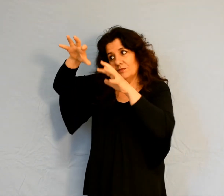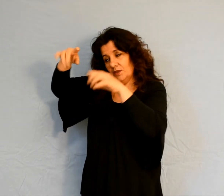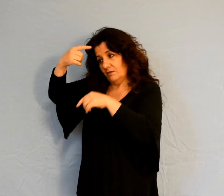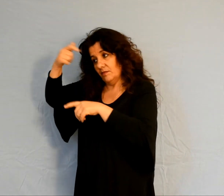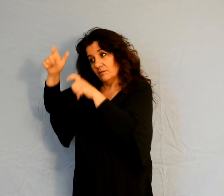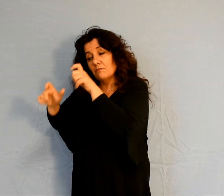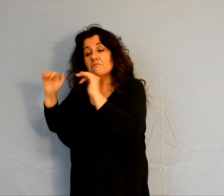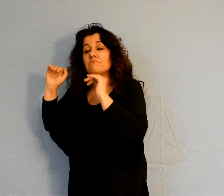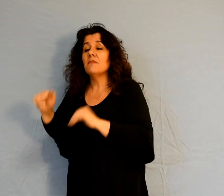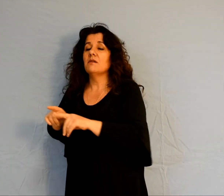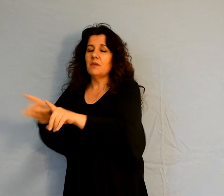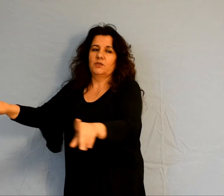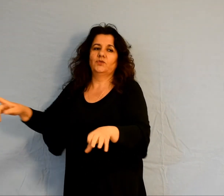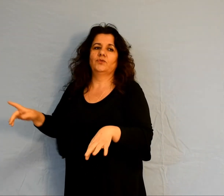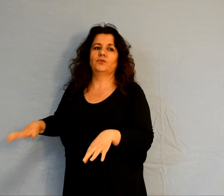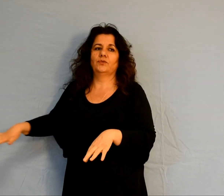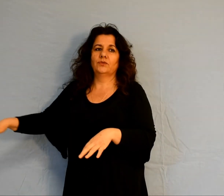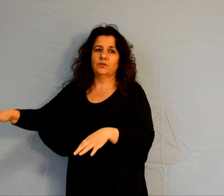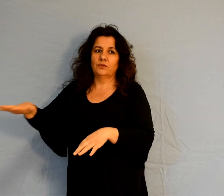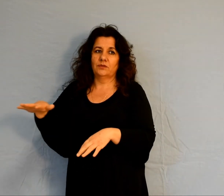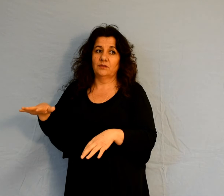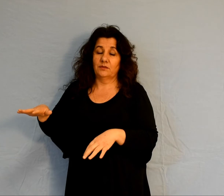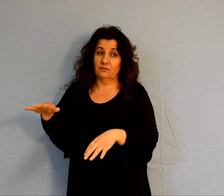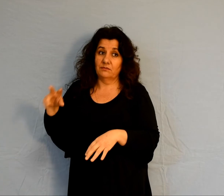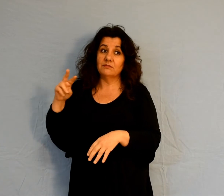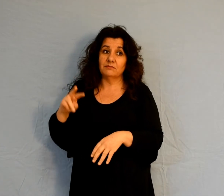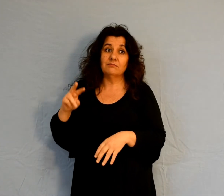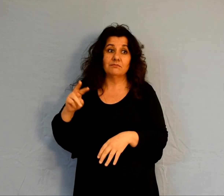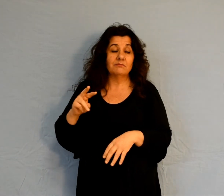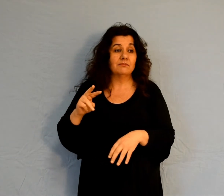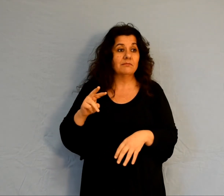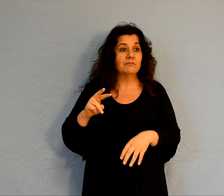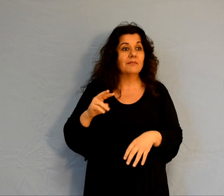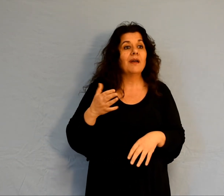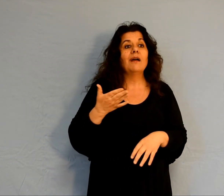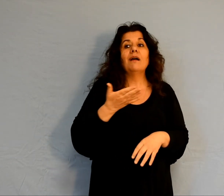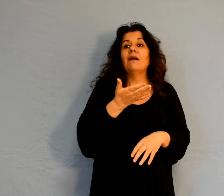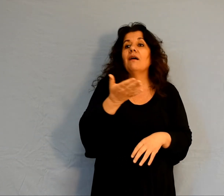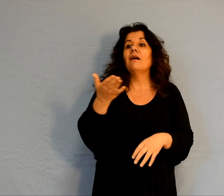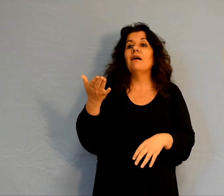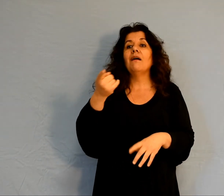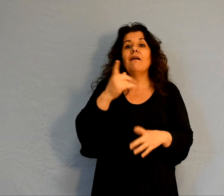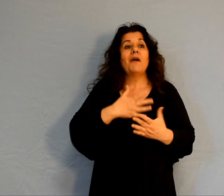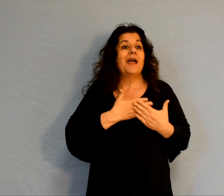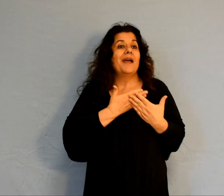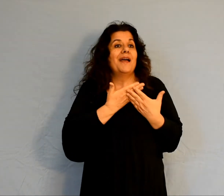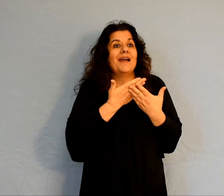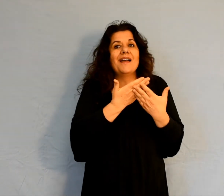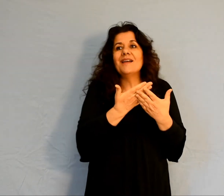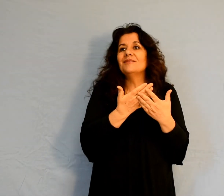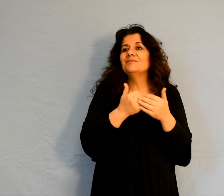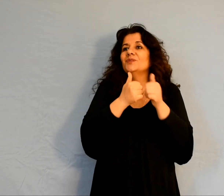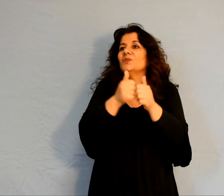En effet, si vous aimez ceux qui vous aiment, quelle récompense